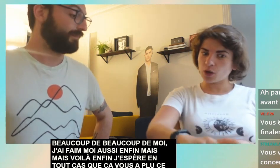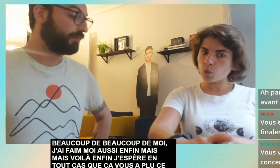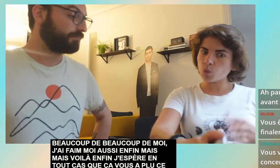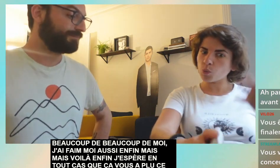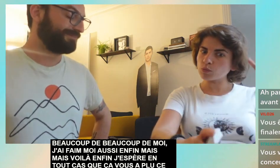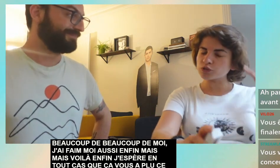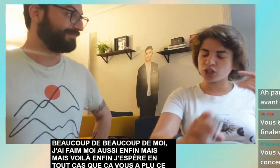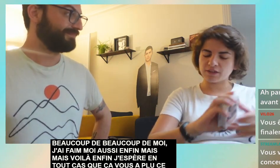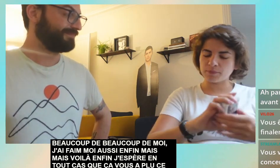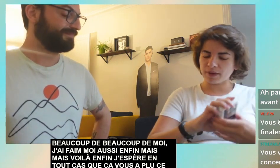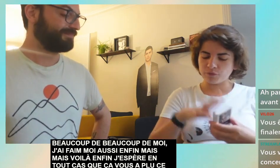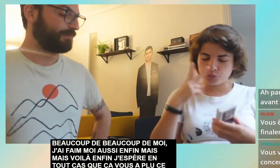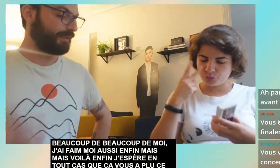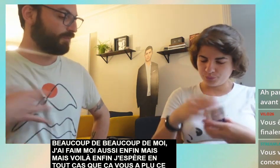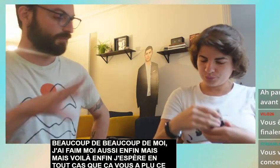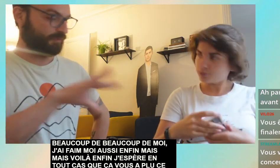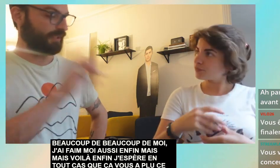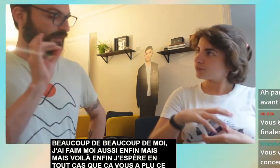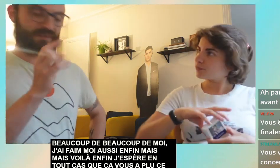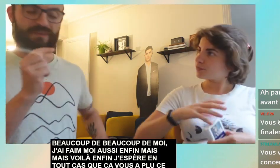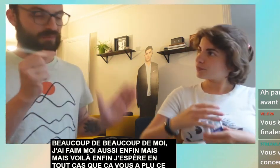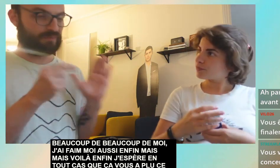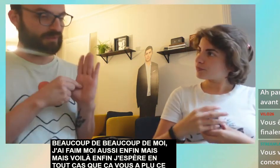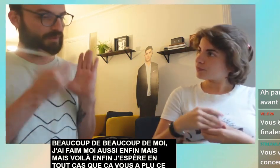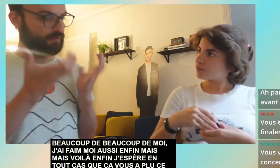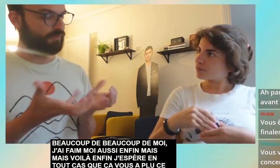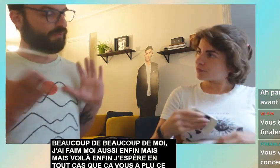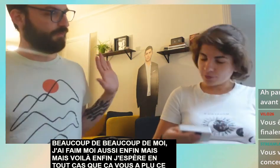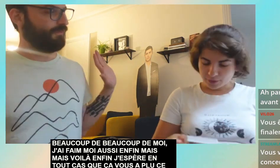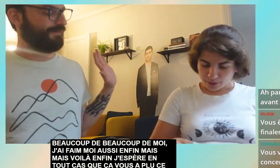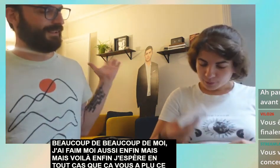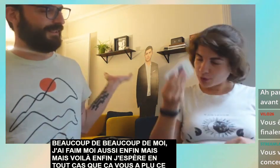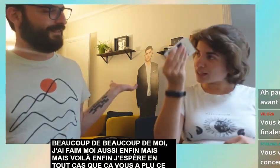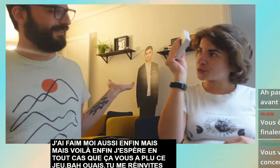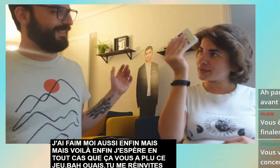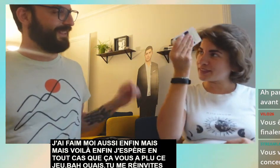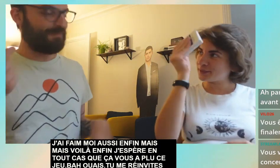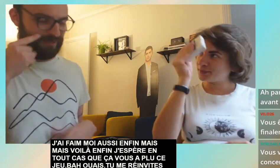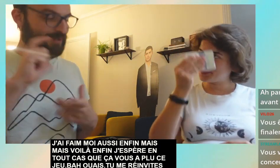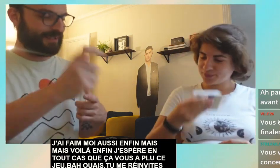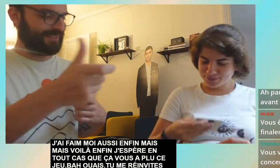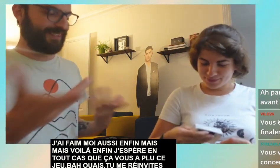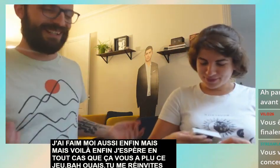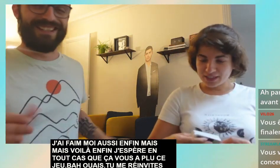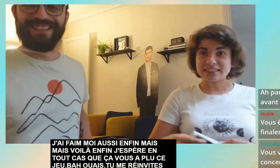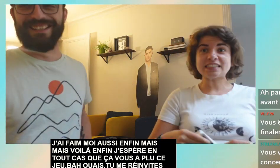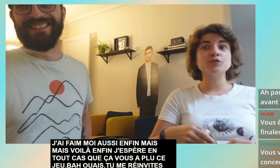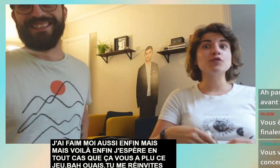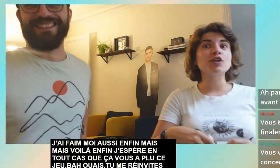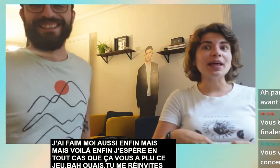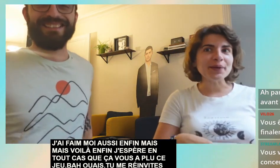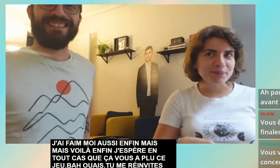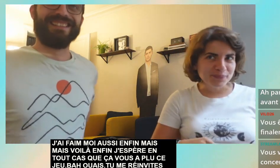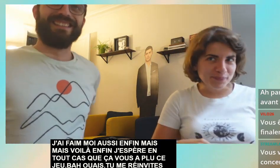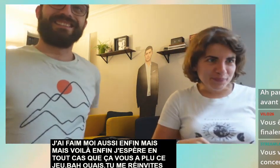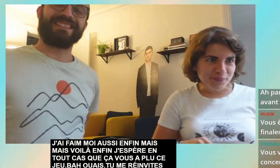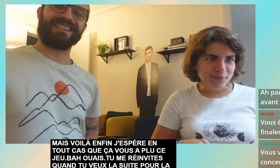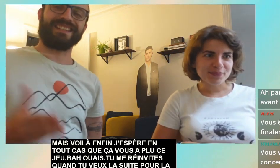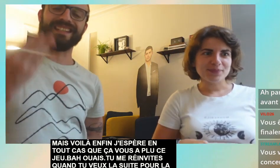longtemps qu'on n'avait pas vu. Bah, tu me réinvites quand tu veux. Voilà. Pour la suite, Pour la suite, voilà. si vous voulez, Si